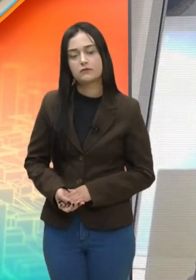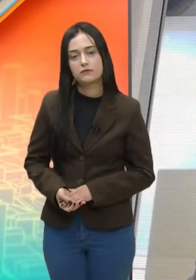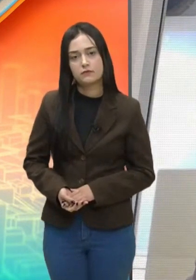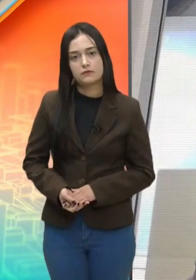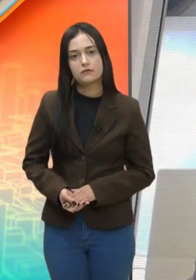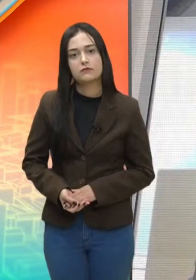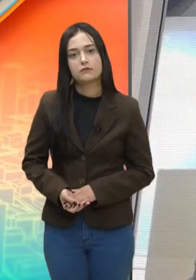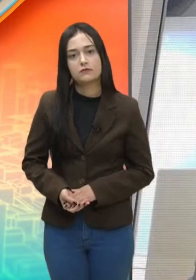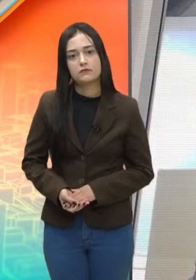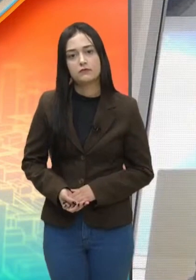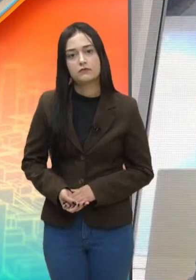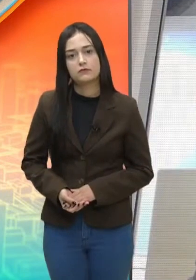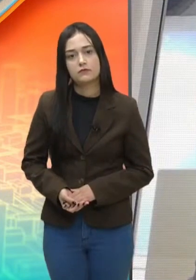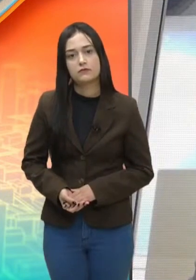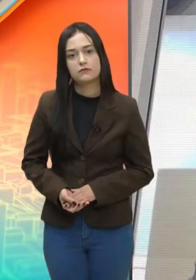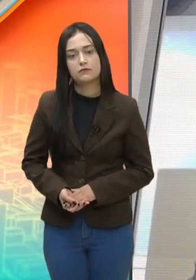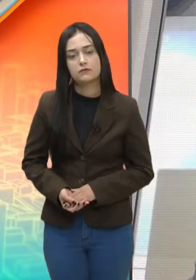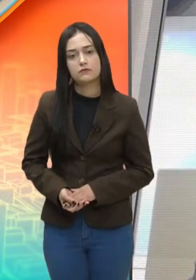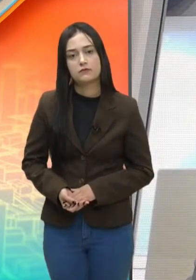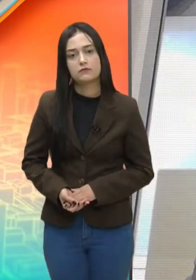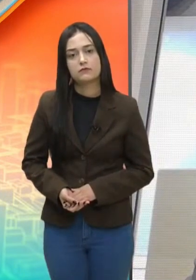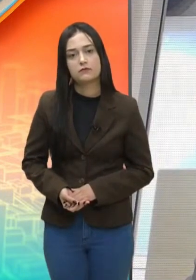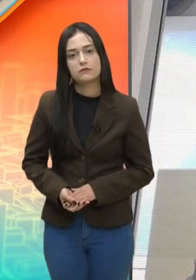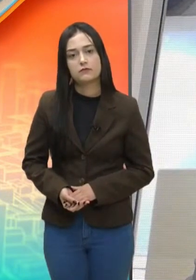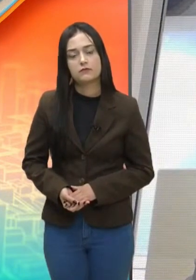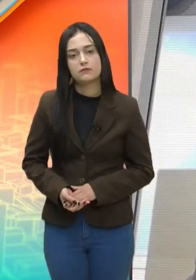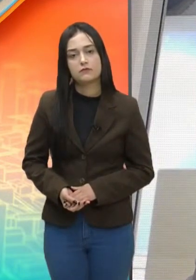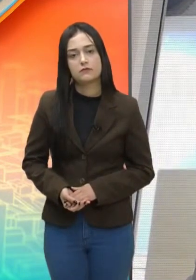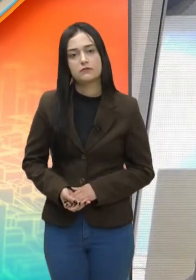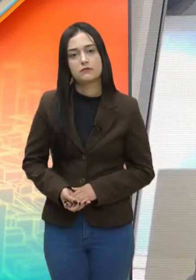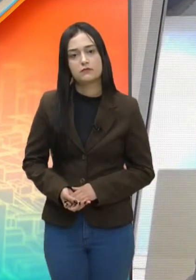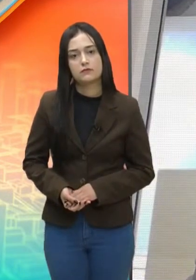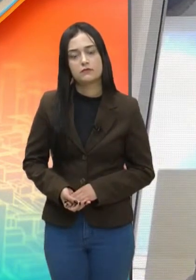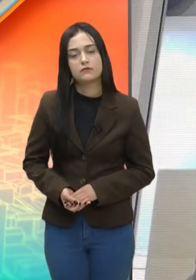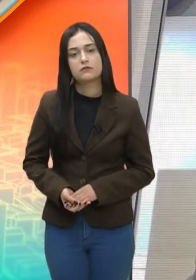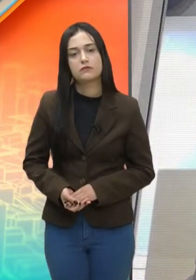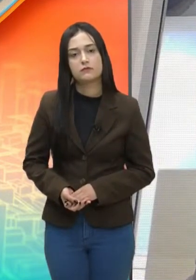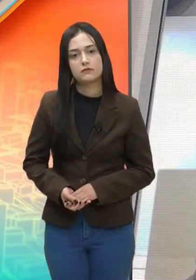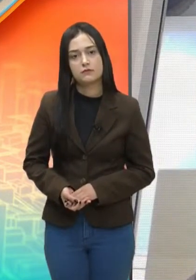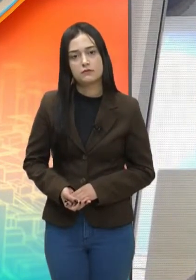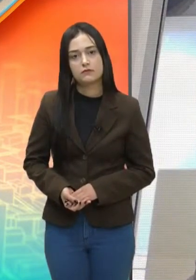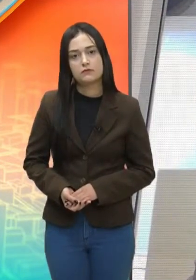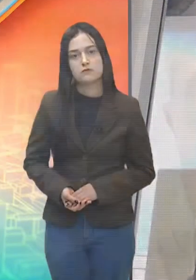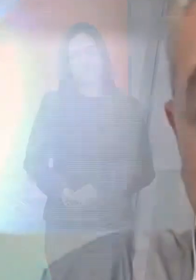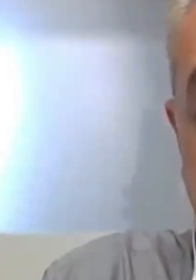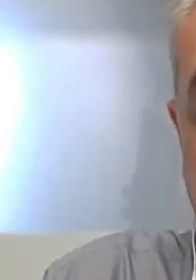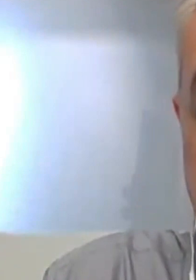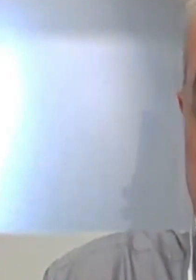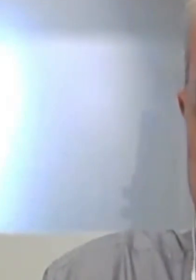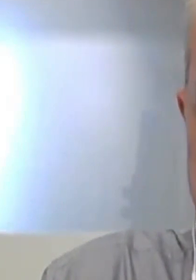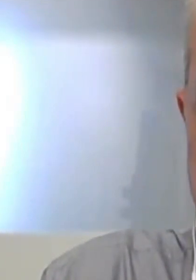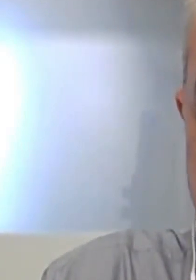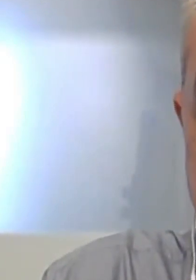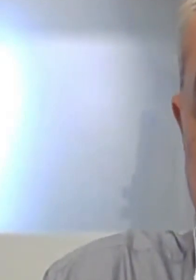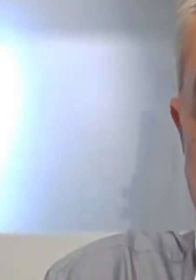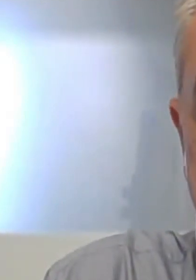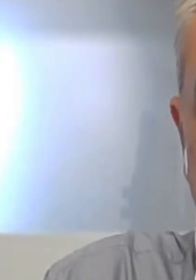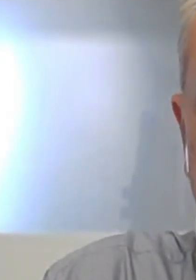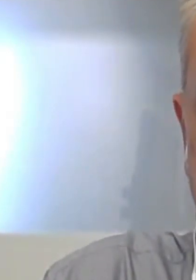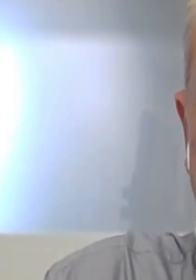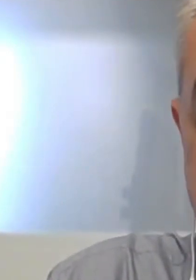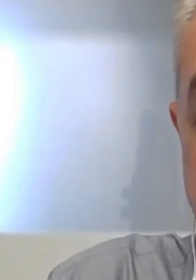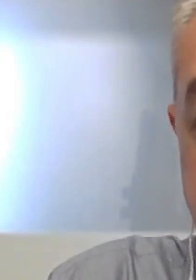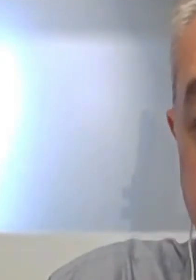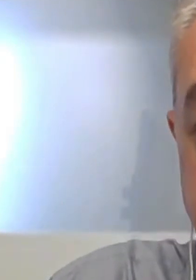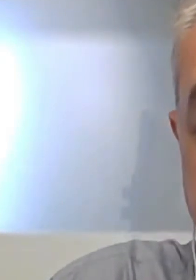bancadas, normalmente essa higienização bem feita, um tempo de para o produto agir, uma esfregação muitas vezes